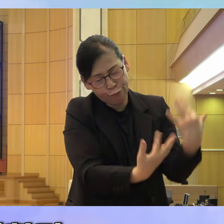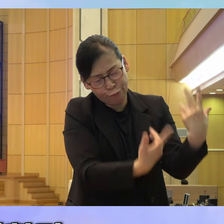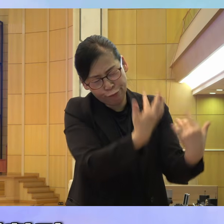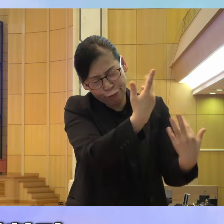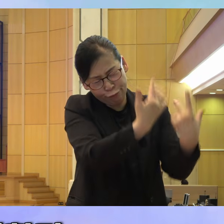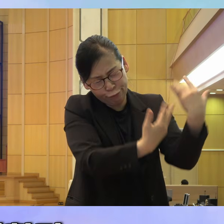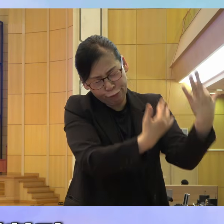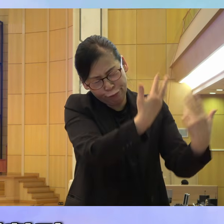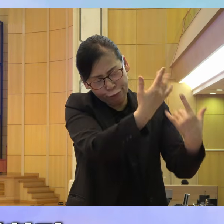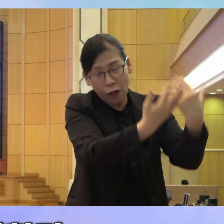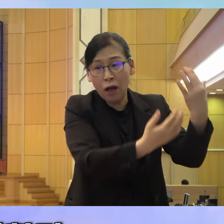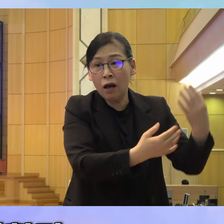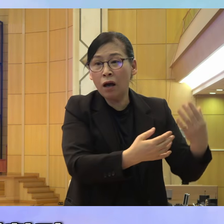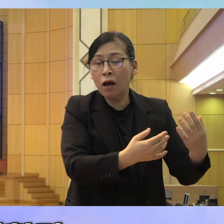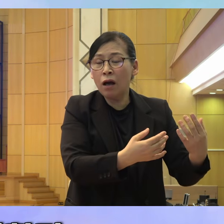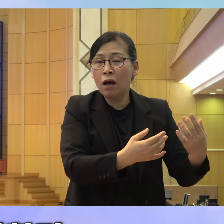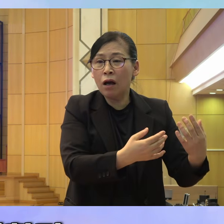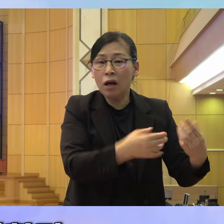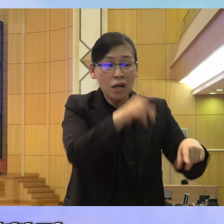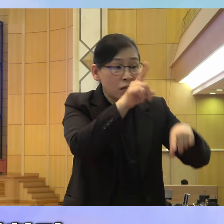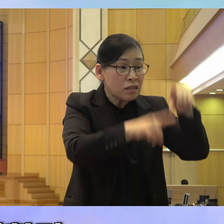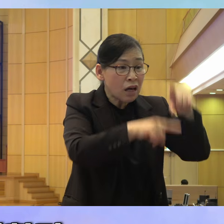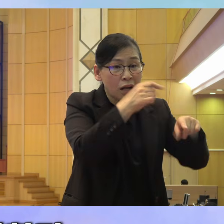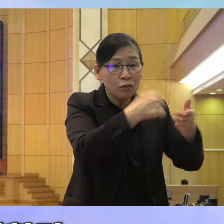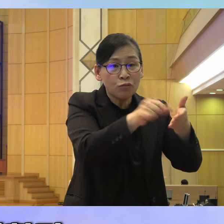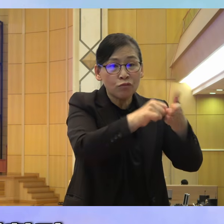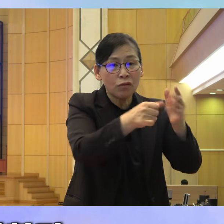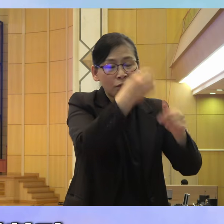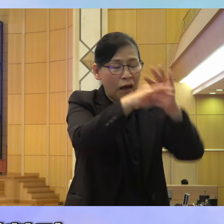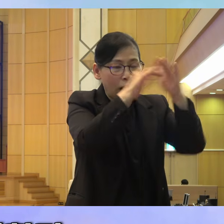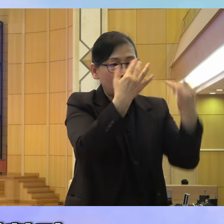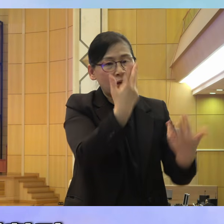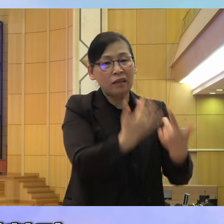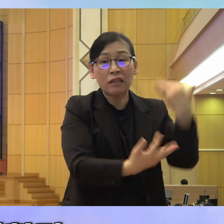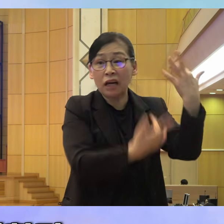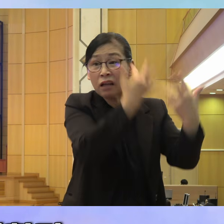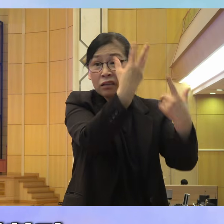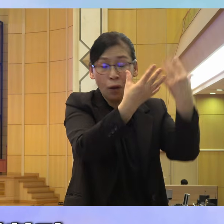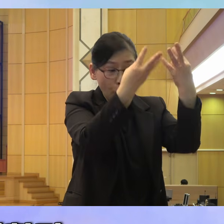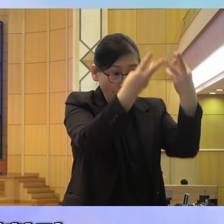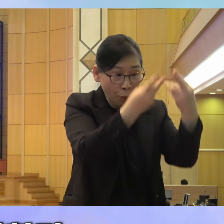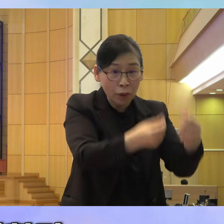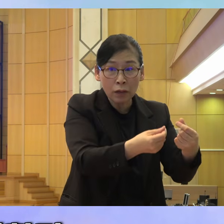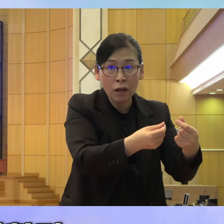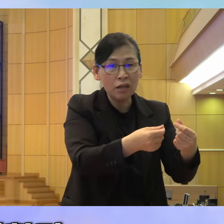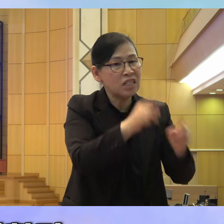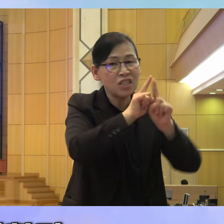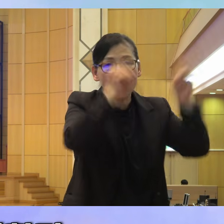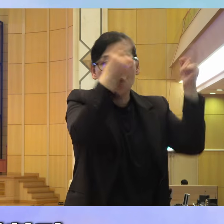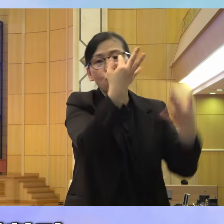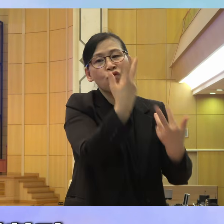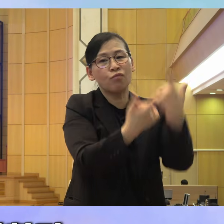나무든 사람이든 무슨 물건이든 사물이든 태우면 재가 되고 꺼지잖아요.